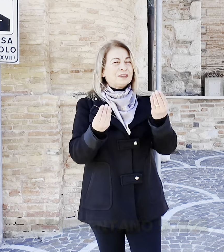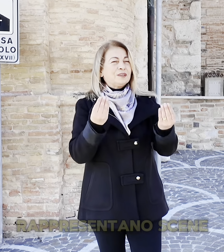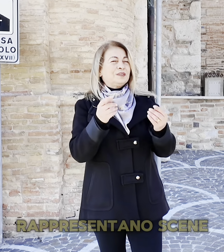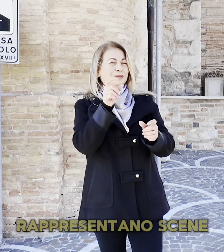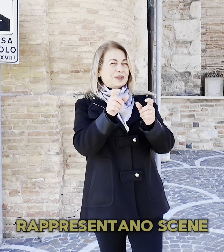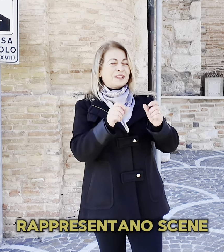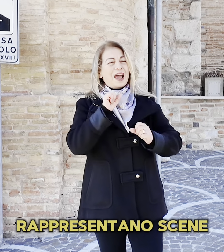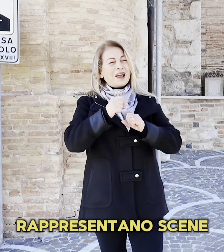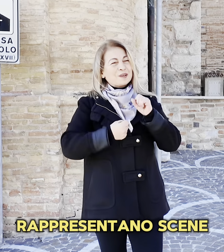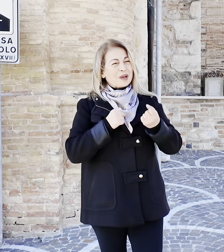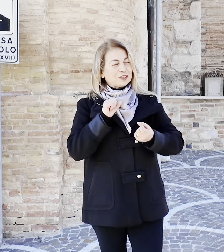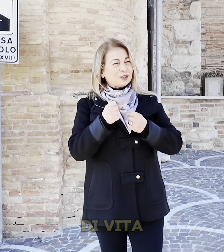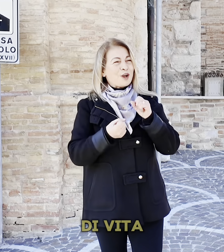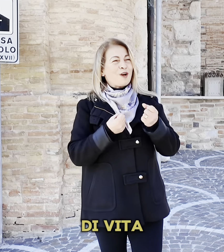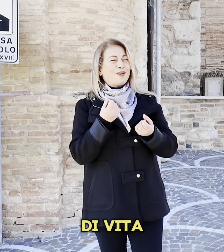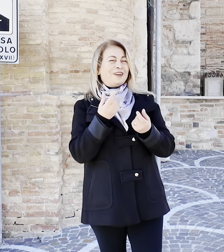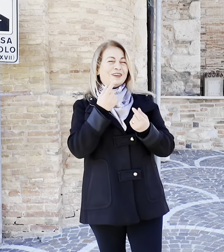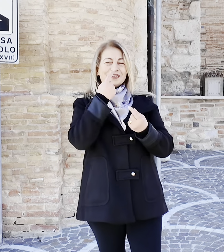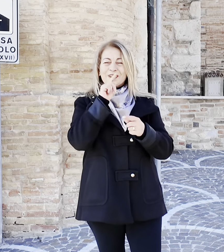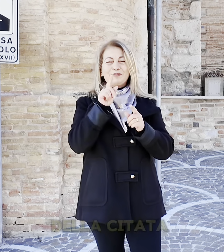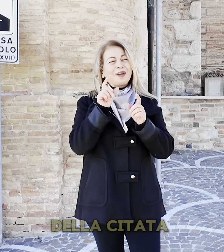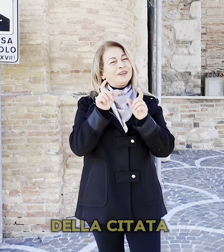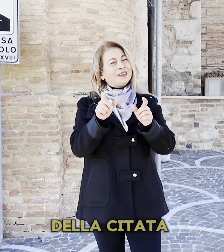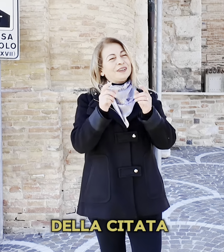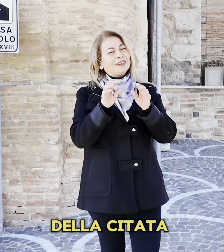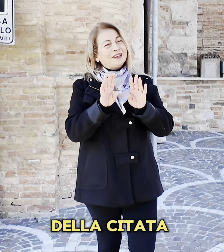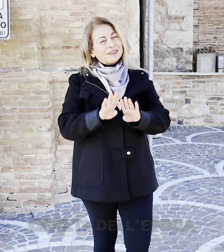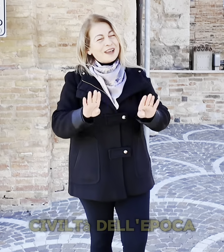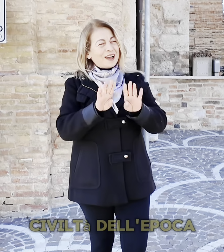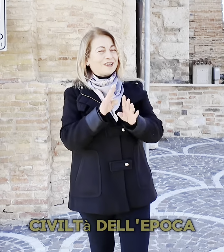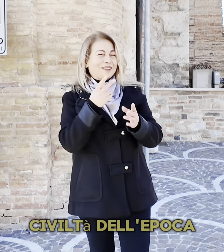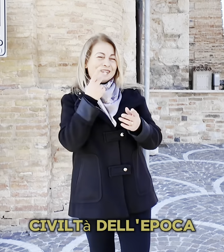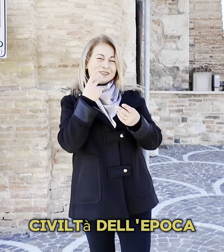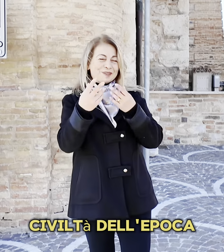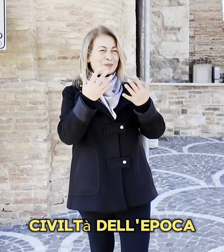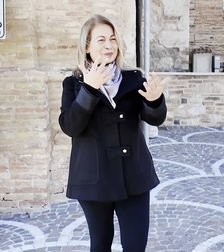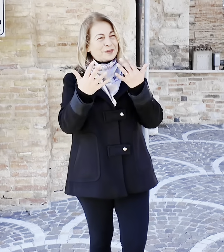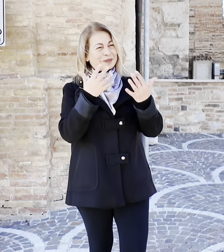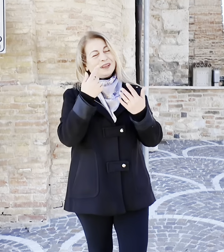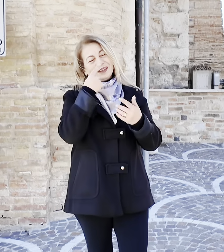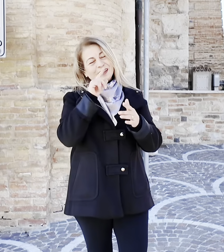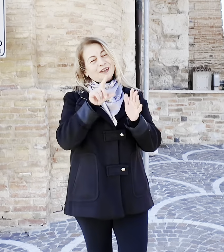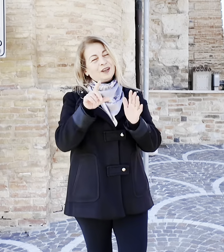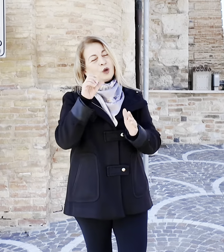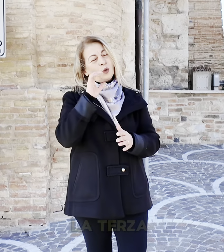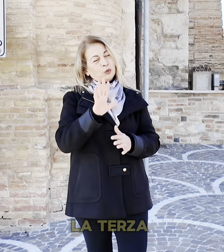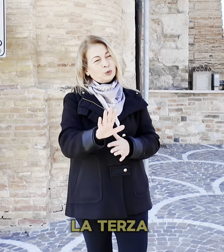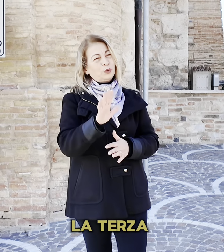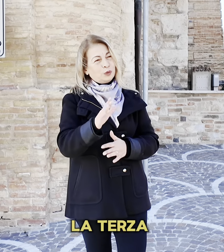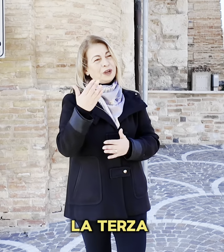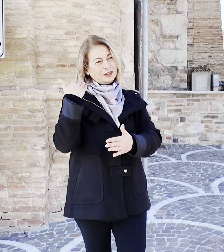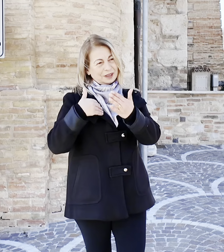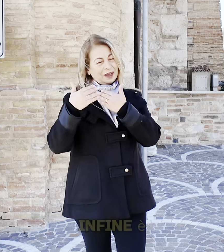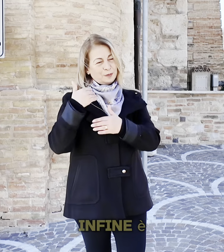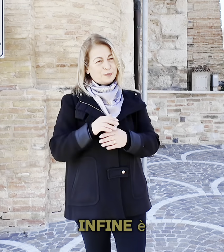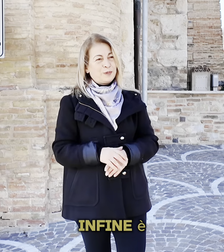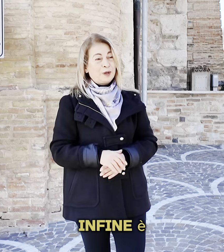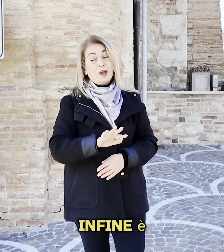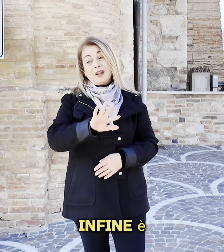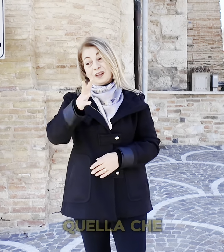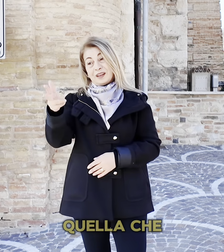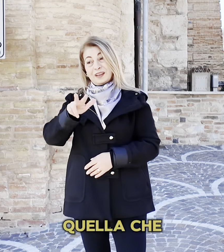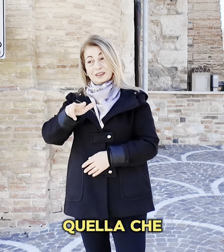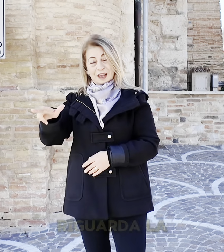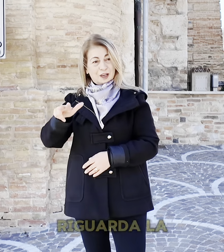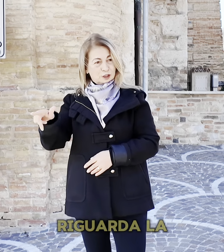e rappresentano scene di vita della citata civiltà dell'epoca. La terza, infine,